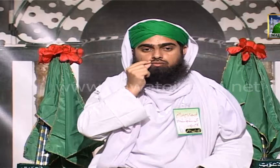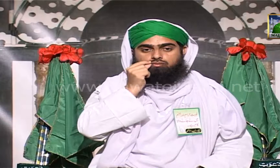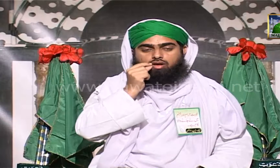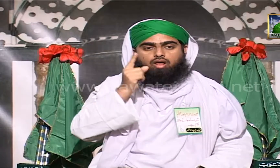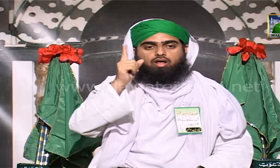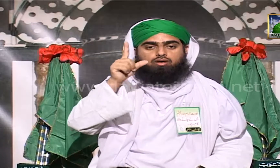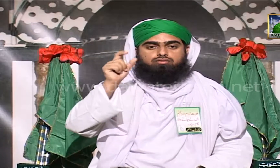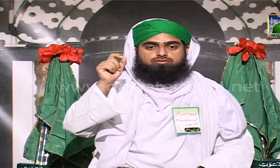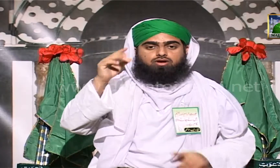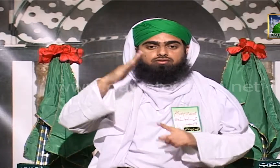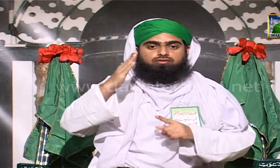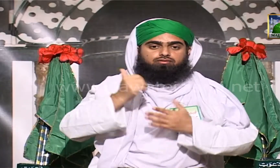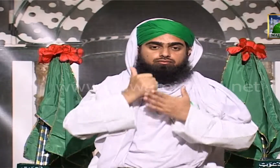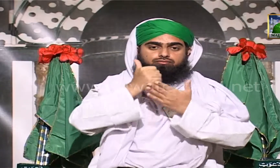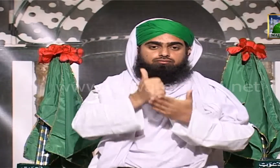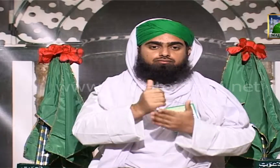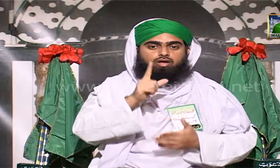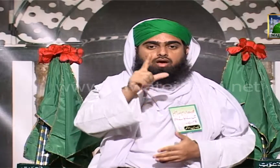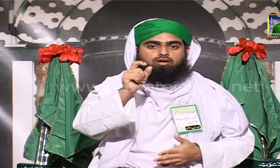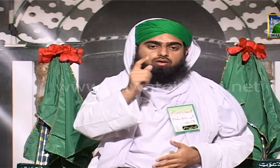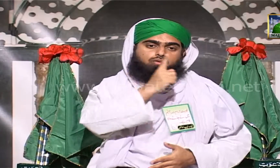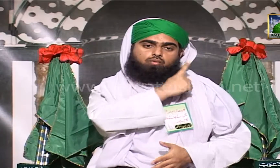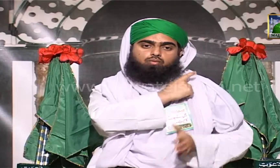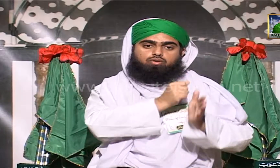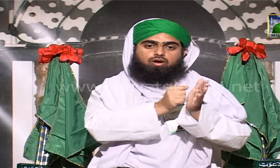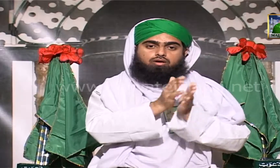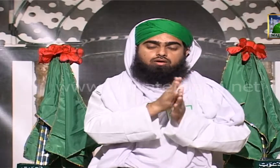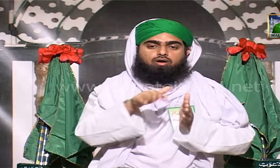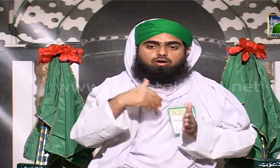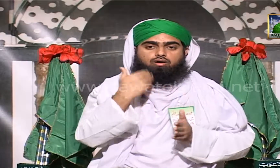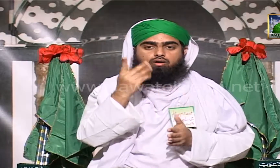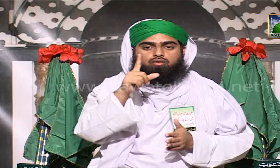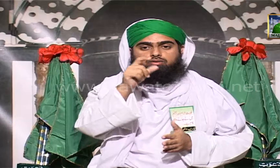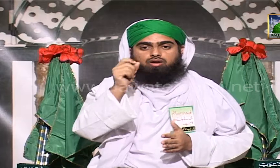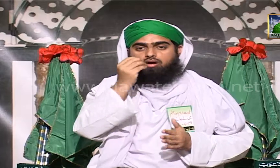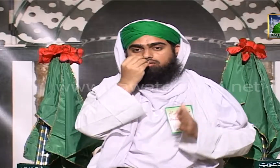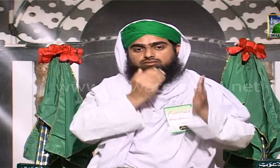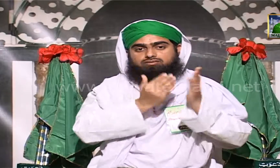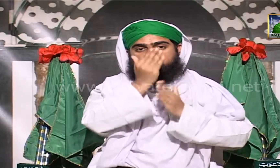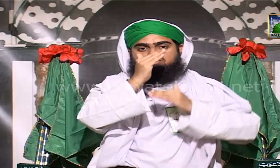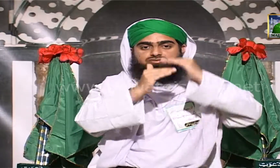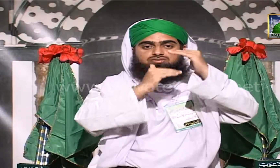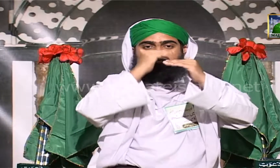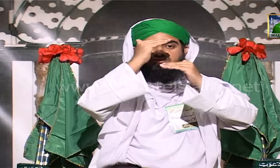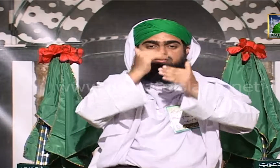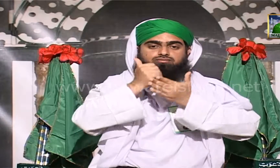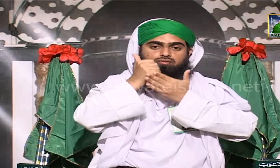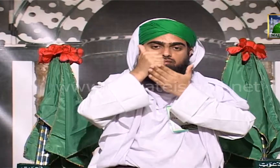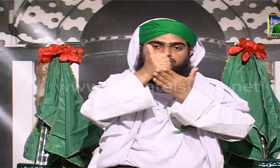نازل فرماتا ہے اور اس کے 10 گناہ مٹاتا ہے اور اس کے 10 درجات بلند کرتا ہے۔